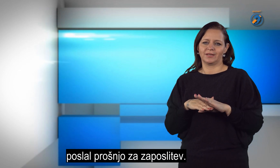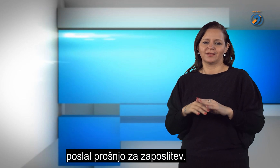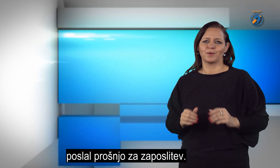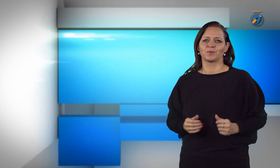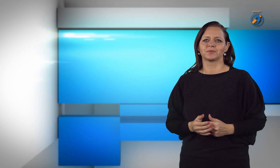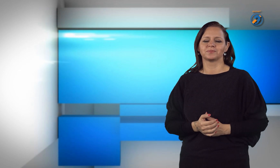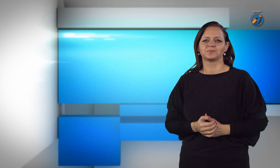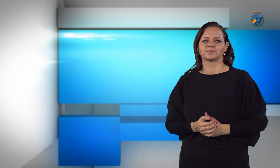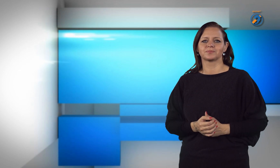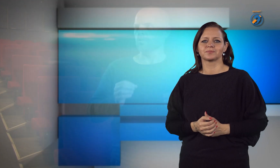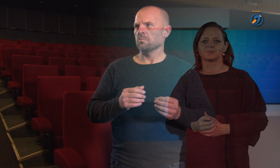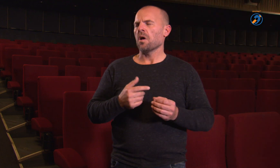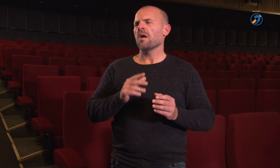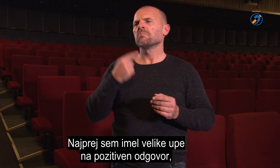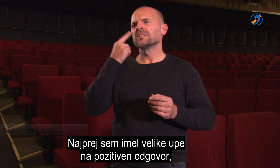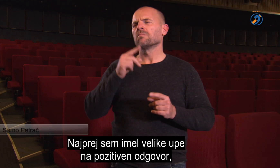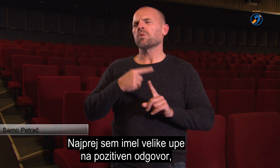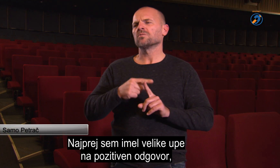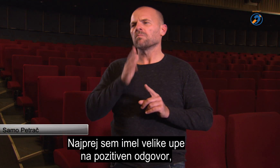za zaposlitev.